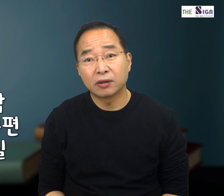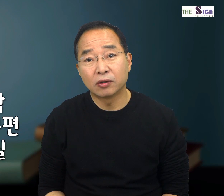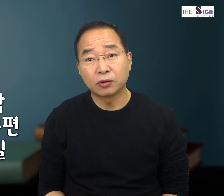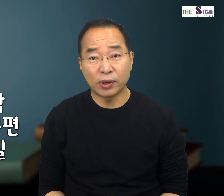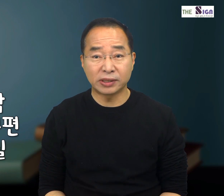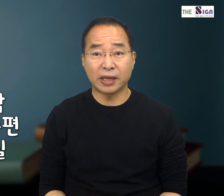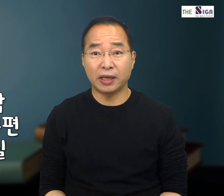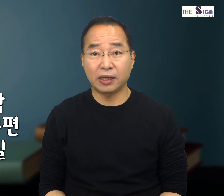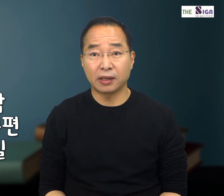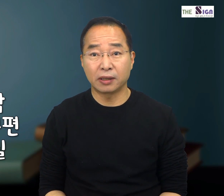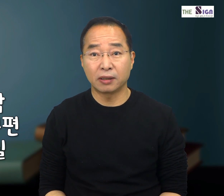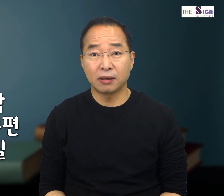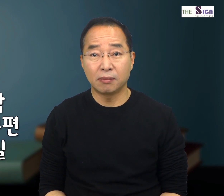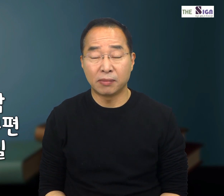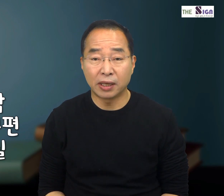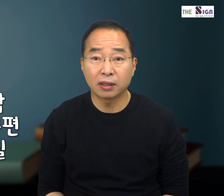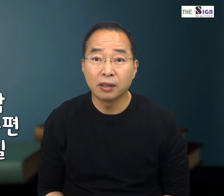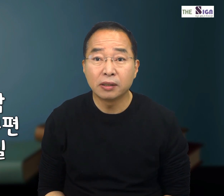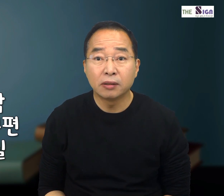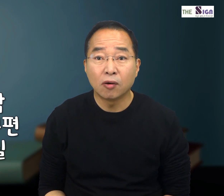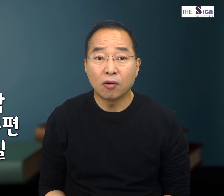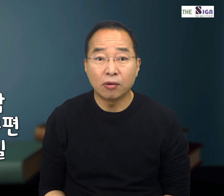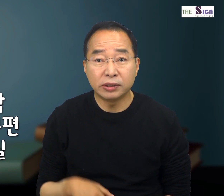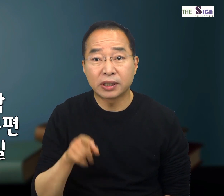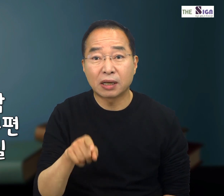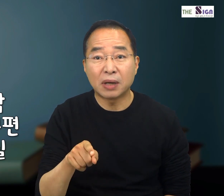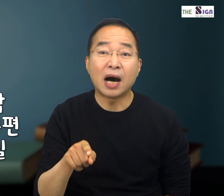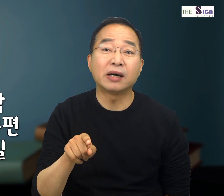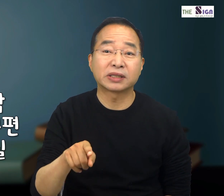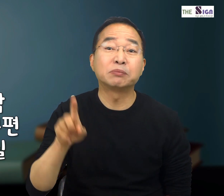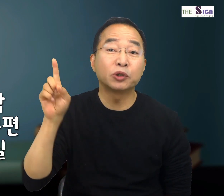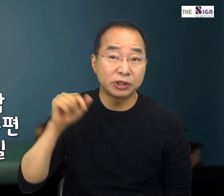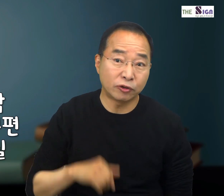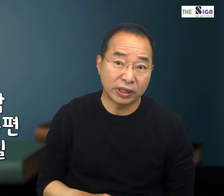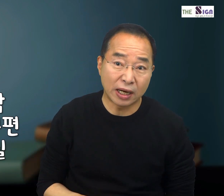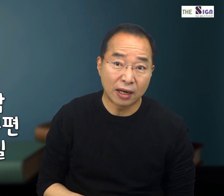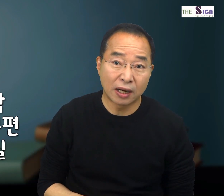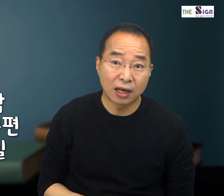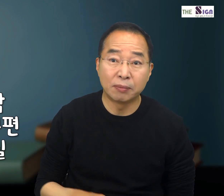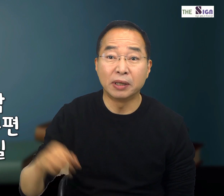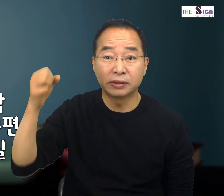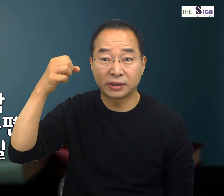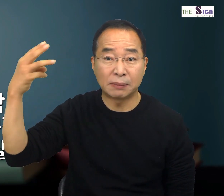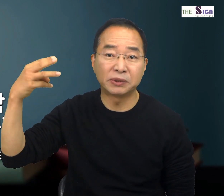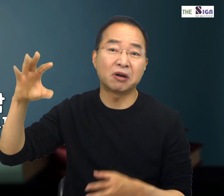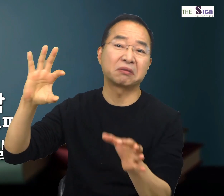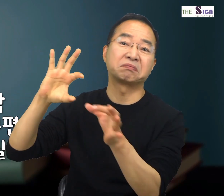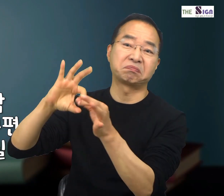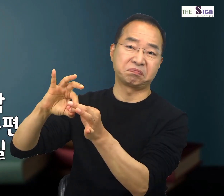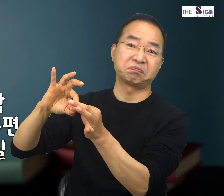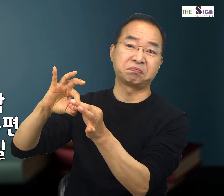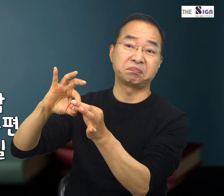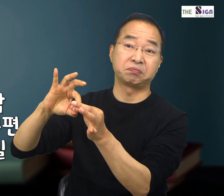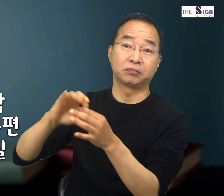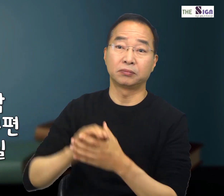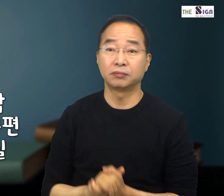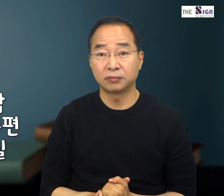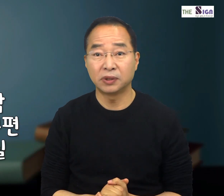어떤 회사에 만약 이 사람은 삼성 직원이야, 그러면 삼성. 이